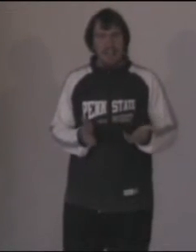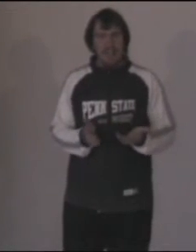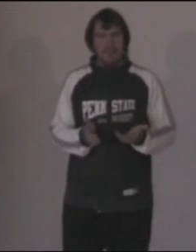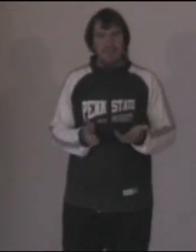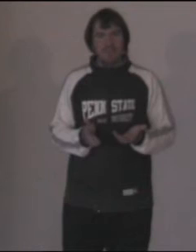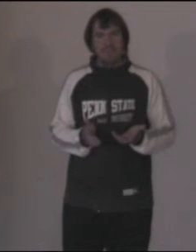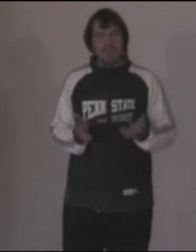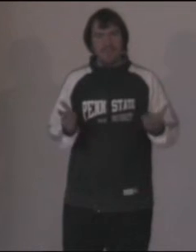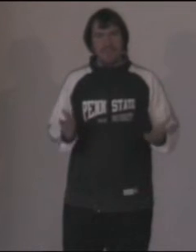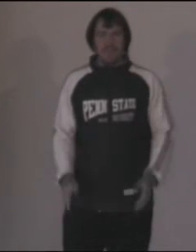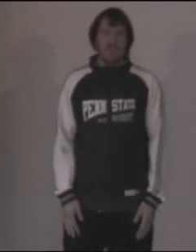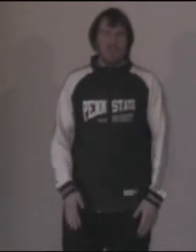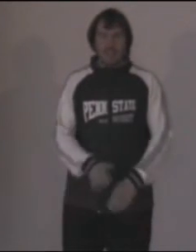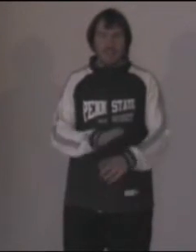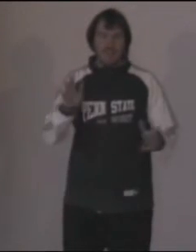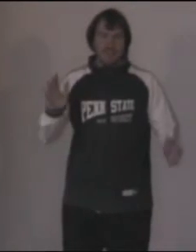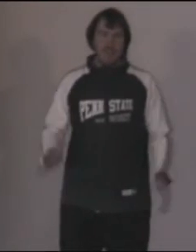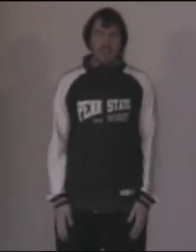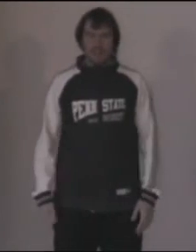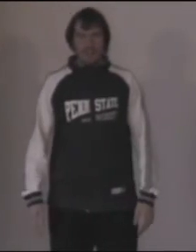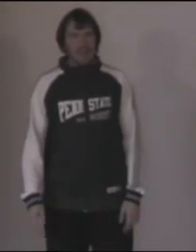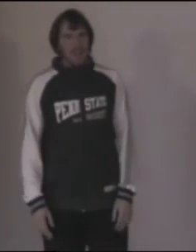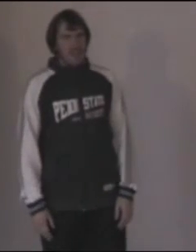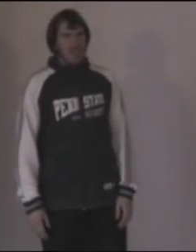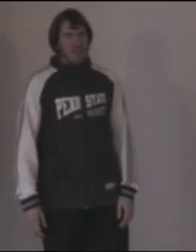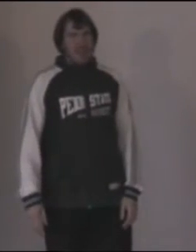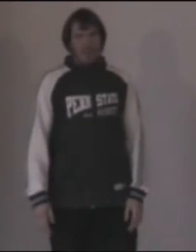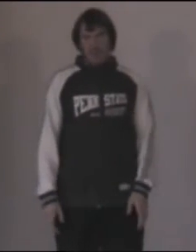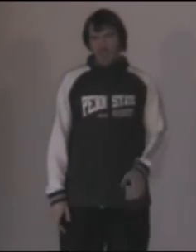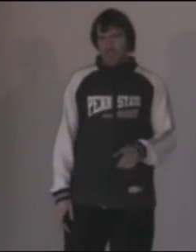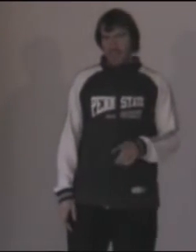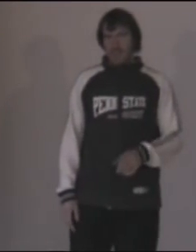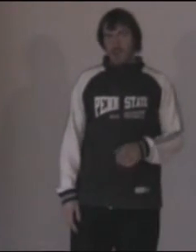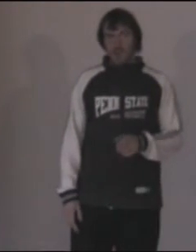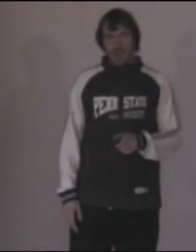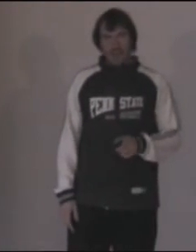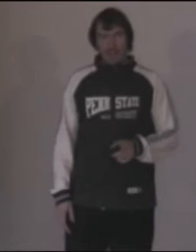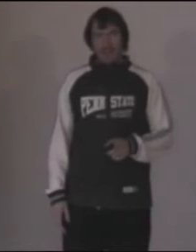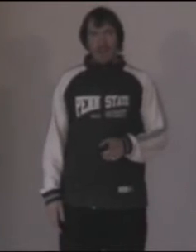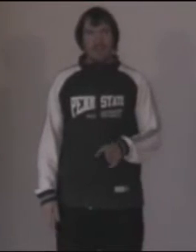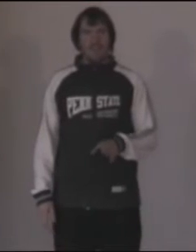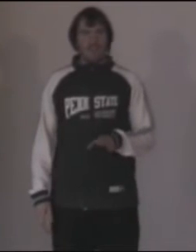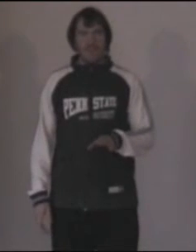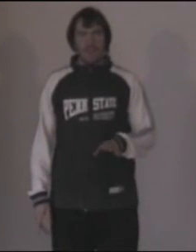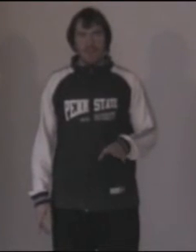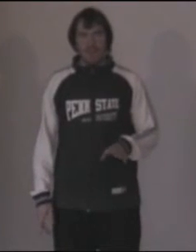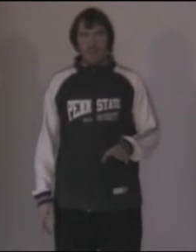qualcosa, non so neanche questo, vabbè. La tua piscina, luogo in cui abito, anche se non dovresti